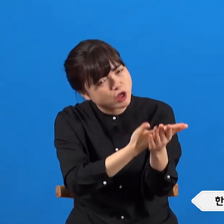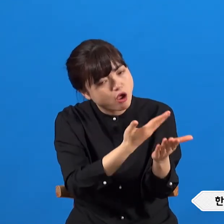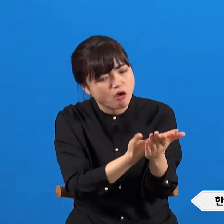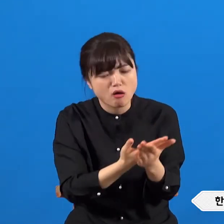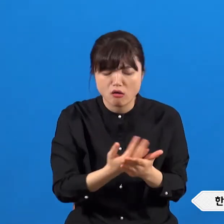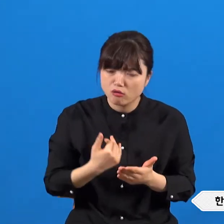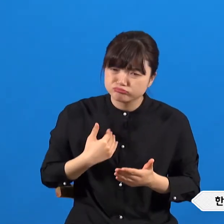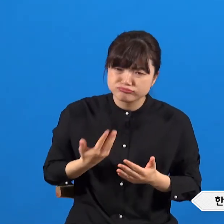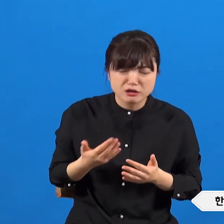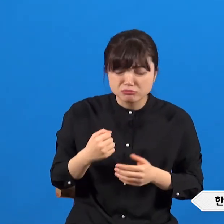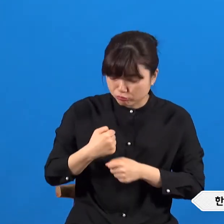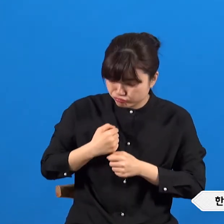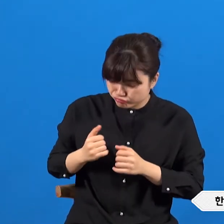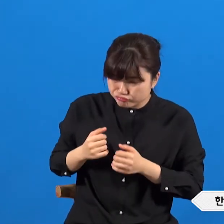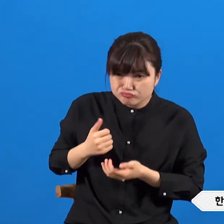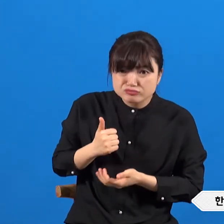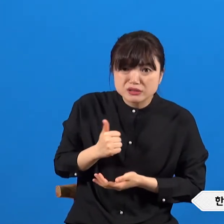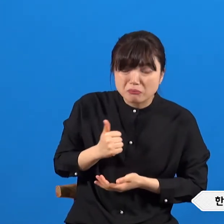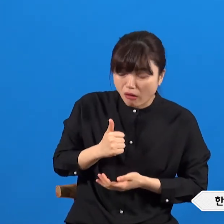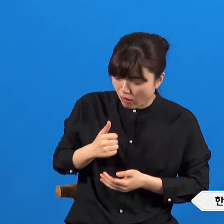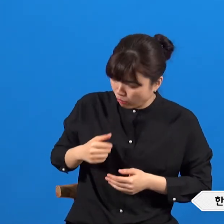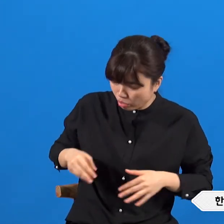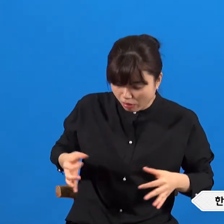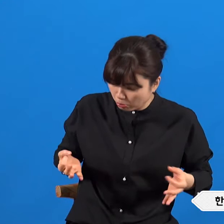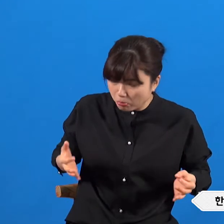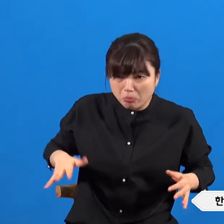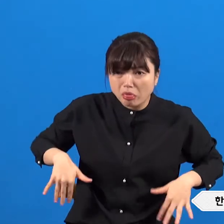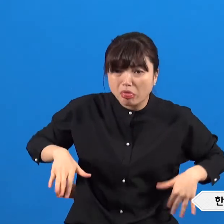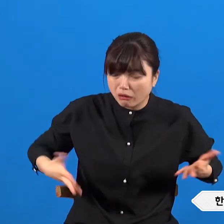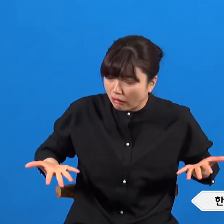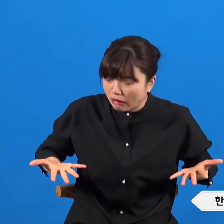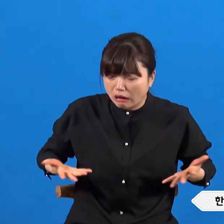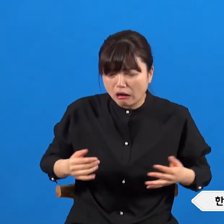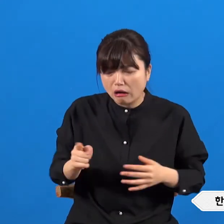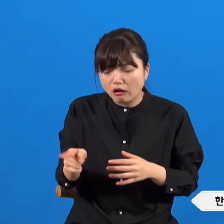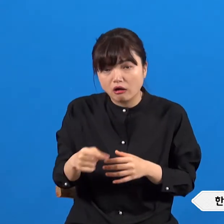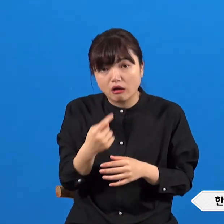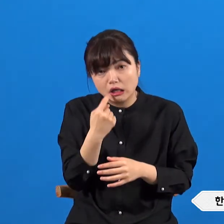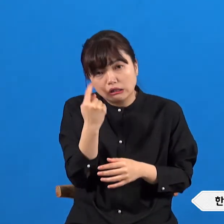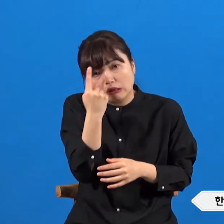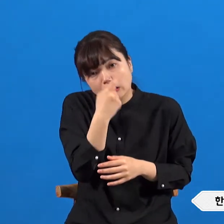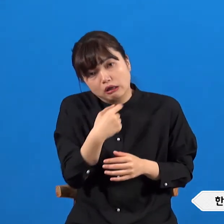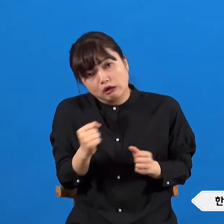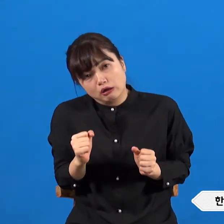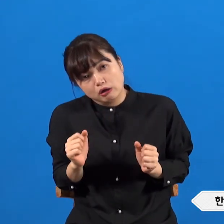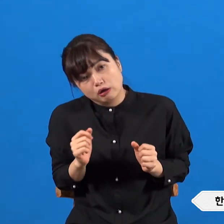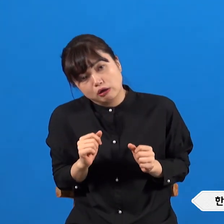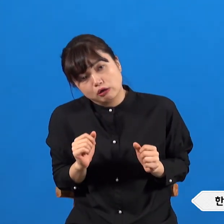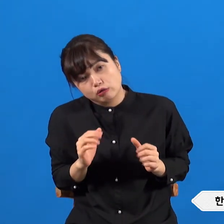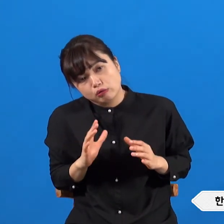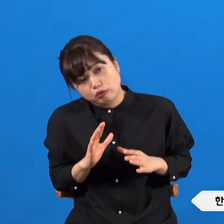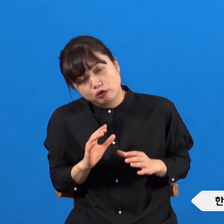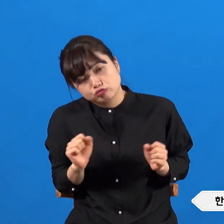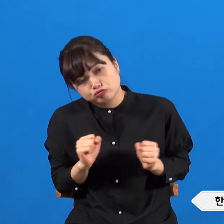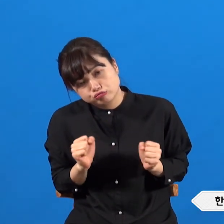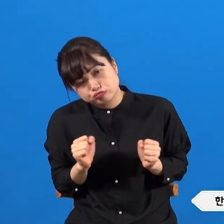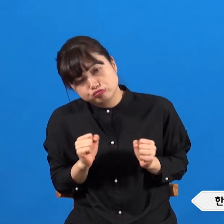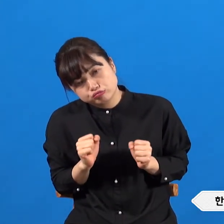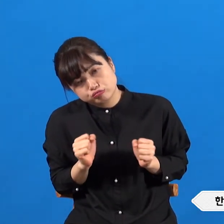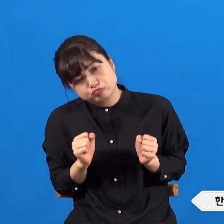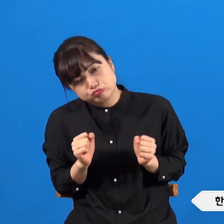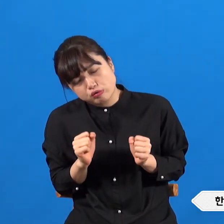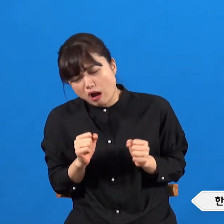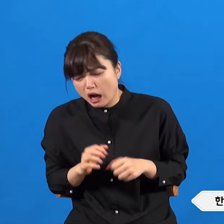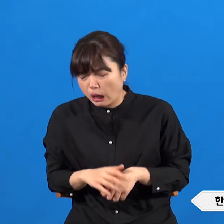마침 마틴에게는 돈이 없었습니다. 거지는 추워서 시퍼렇게 되어가지고 벌벌 떨고 있습니다.